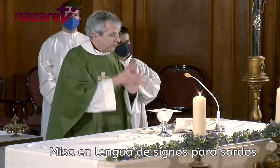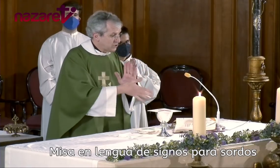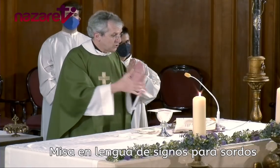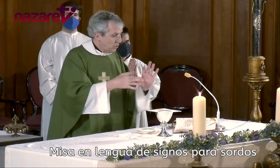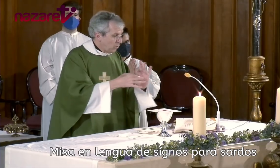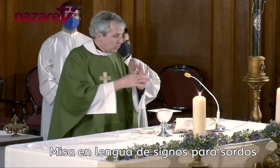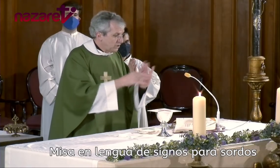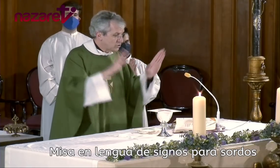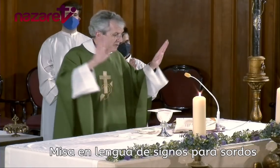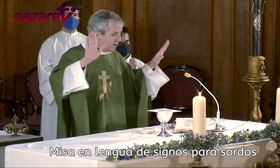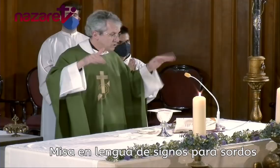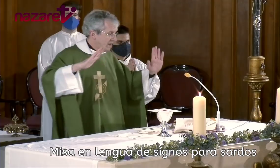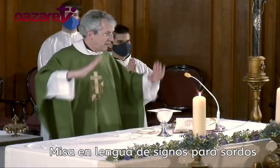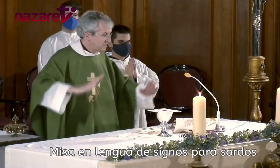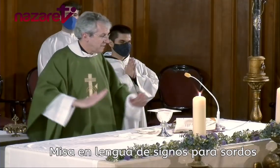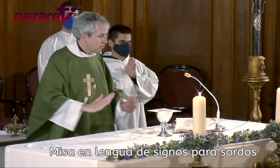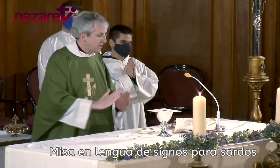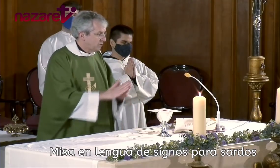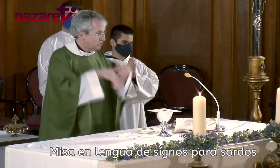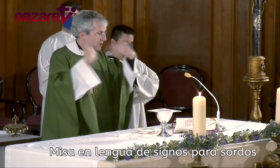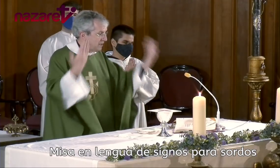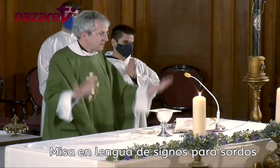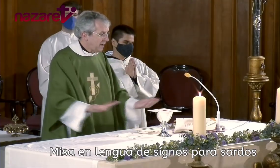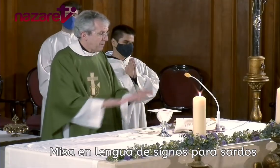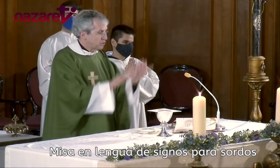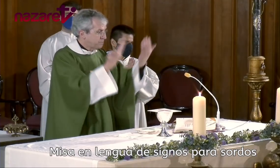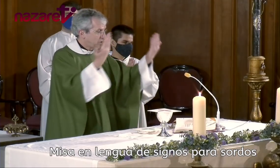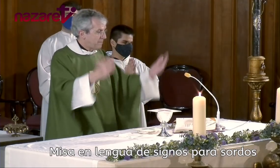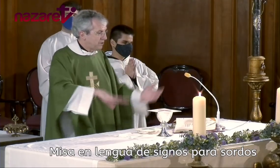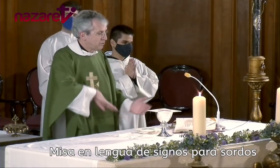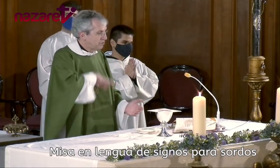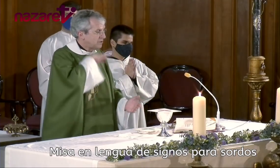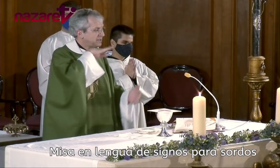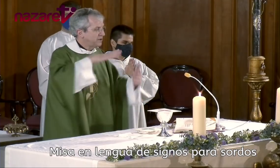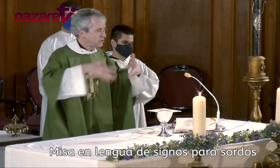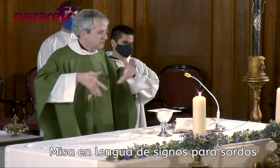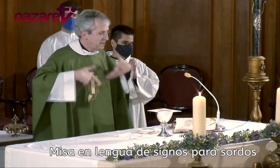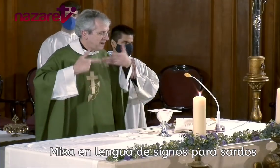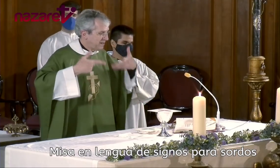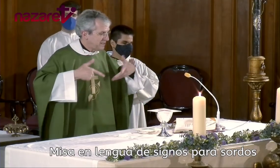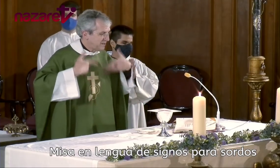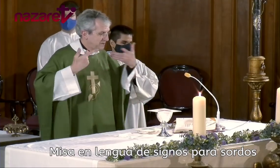eso, unidos a los ángeles y a los santos, te alabamos proclamando llenos de alegría.